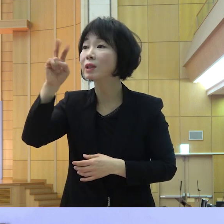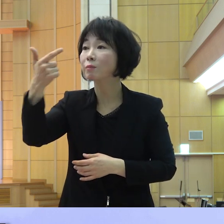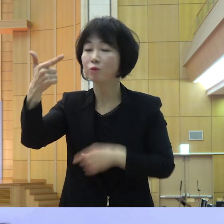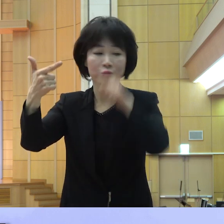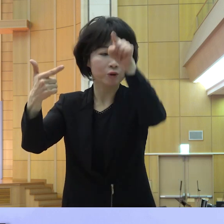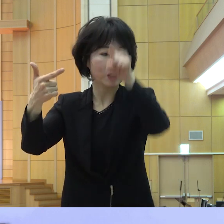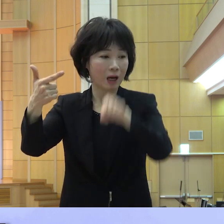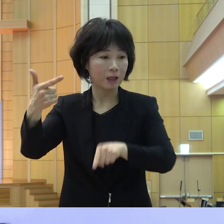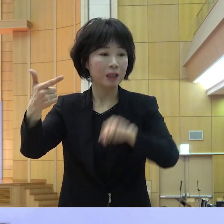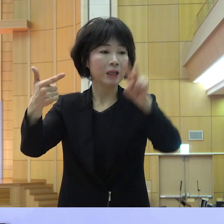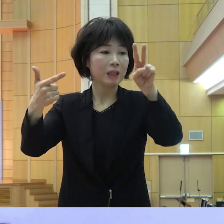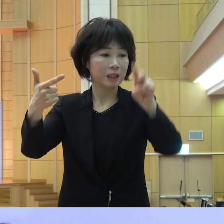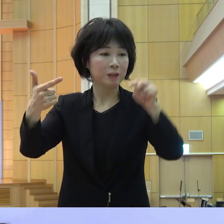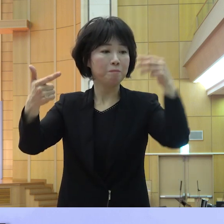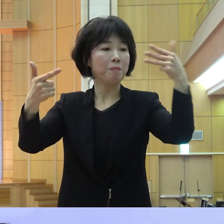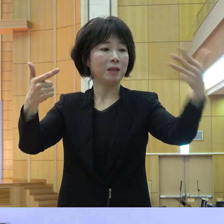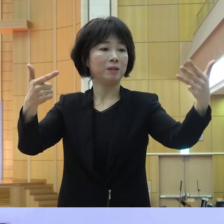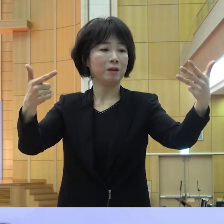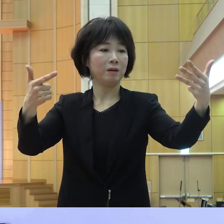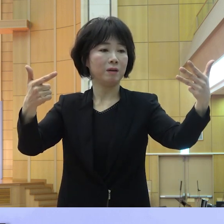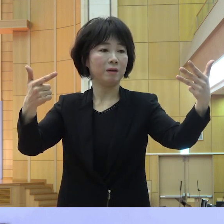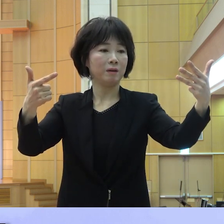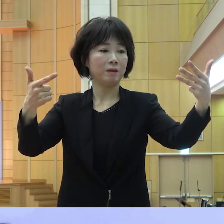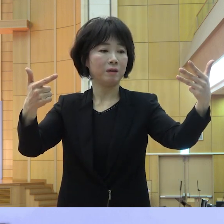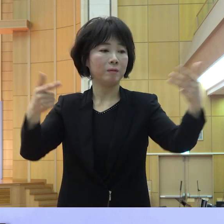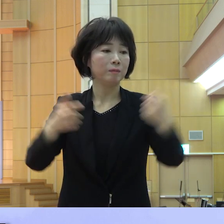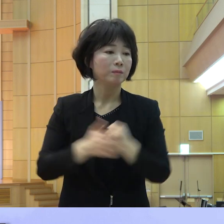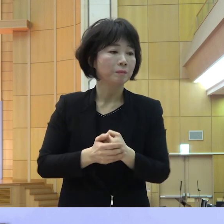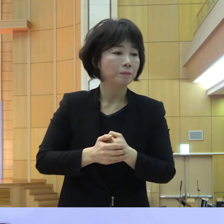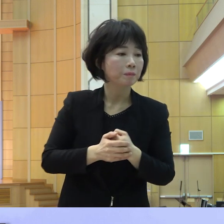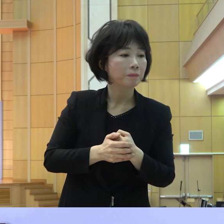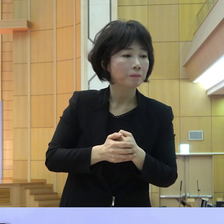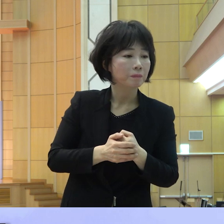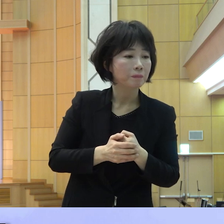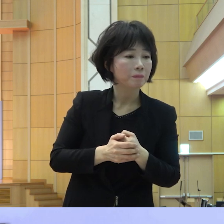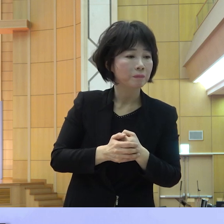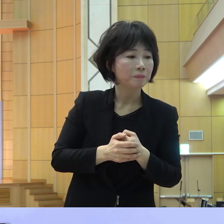26장 28절 보겠습니다.